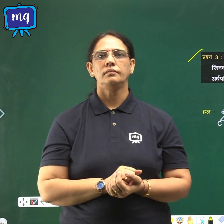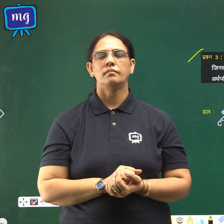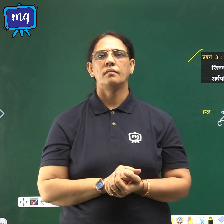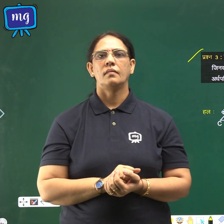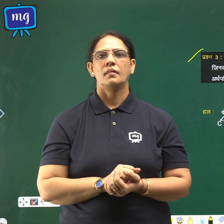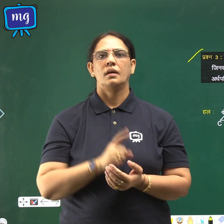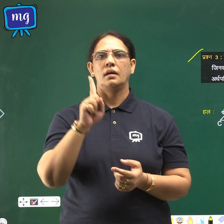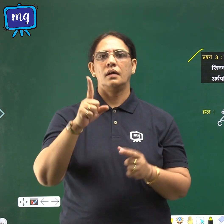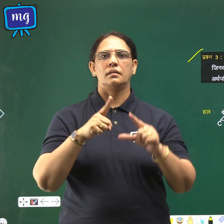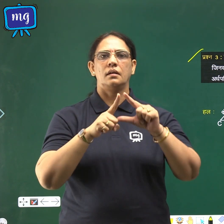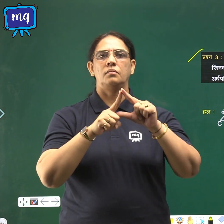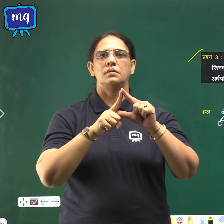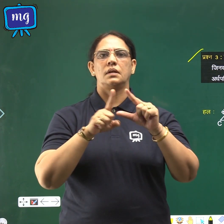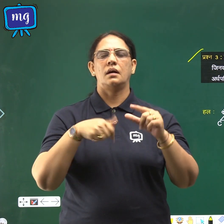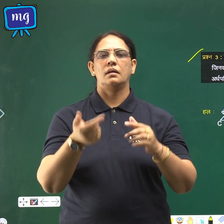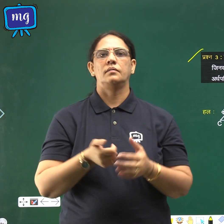एक त्रिभुज का